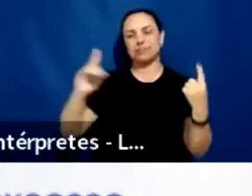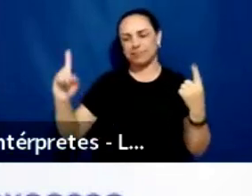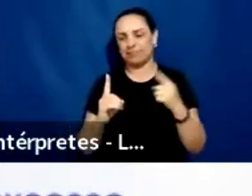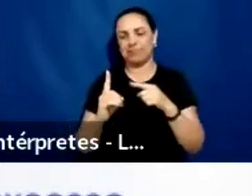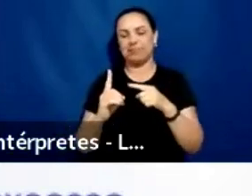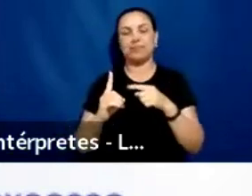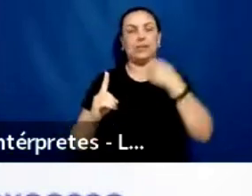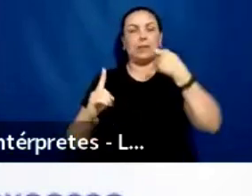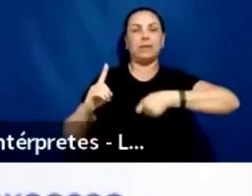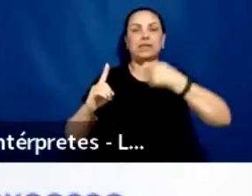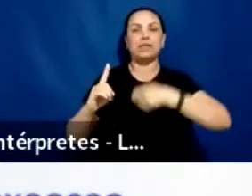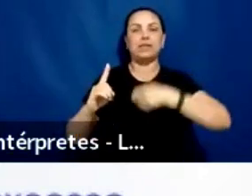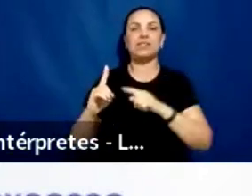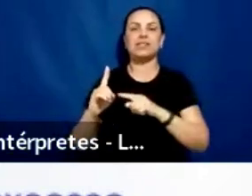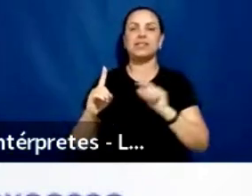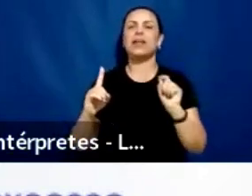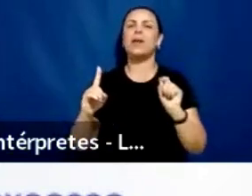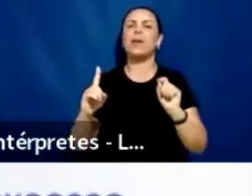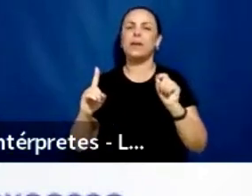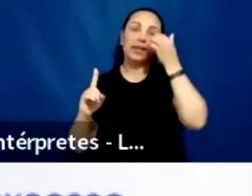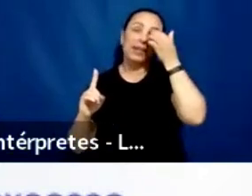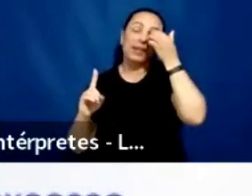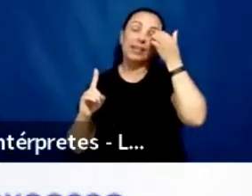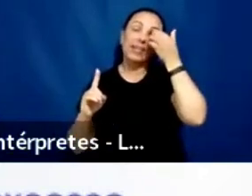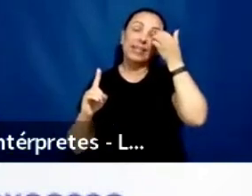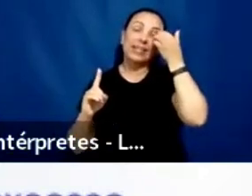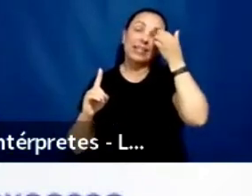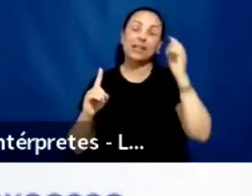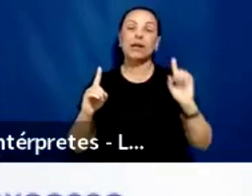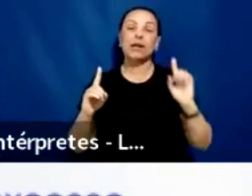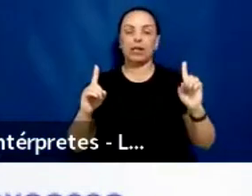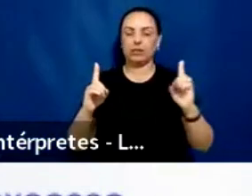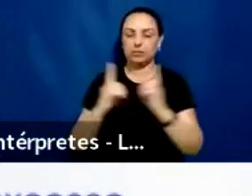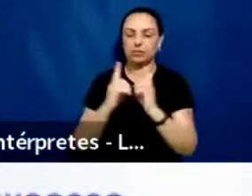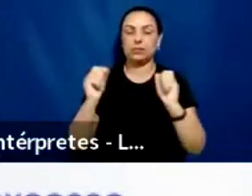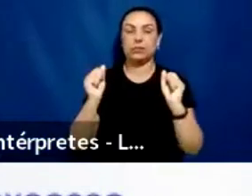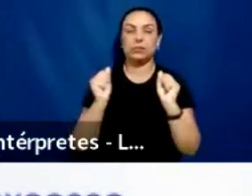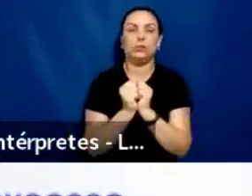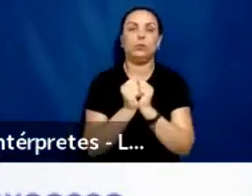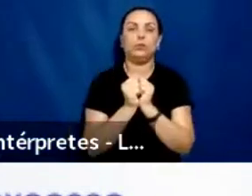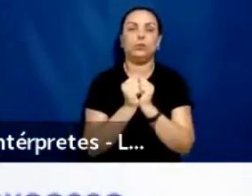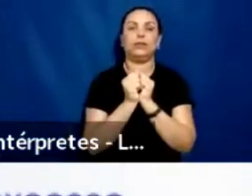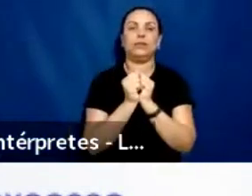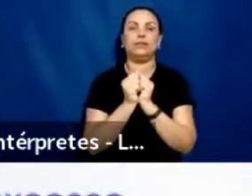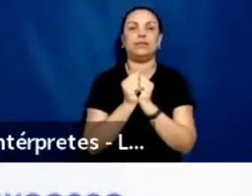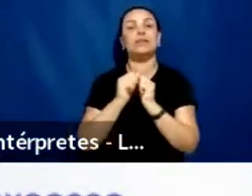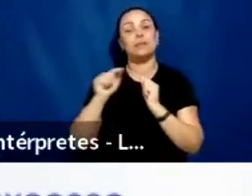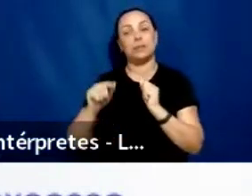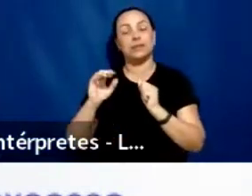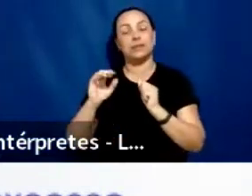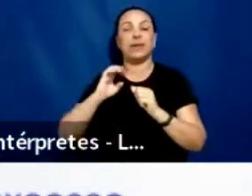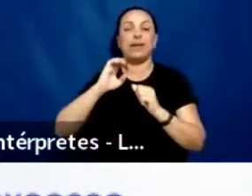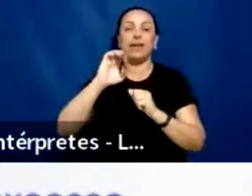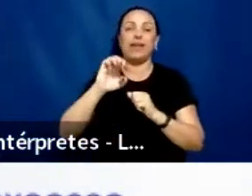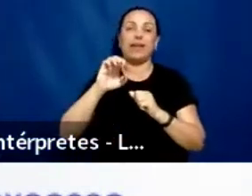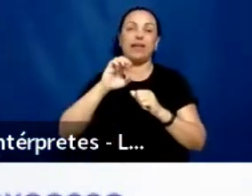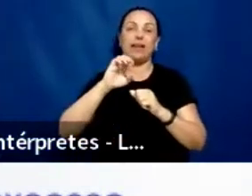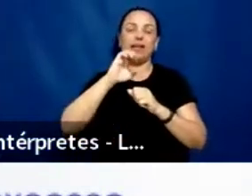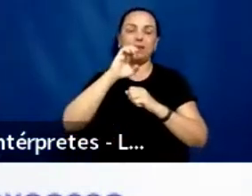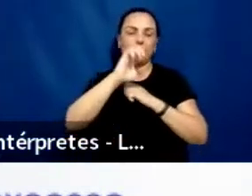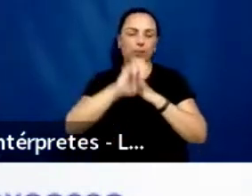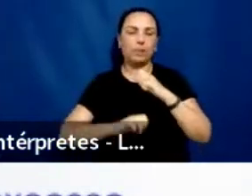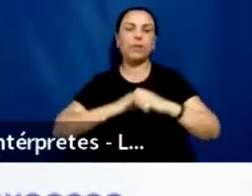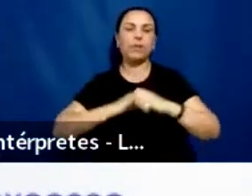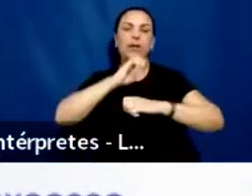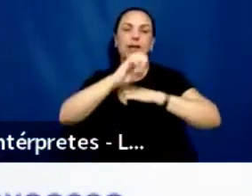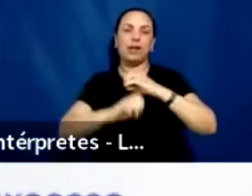ele está dispareado. E ele vai procurar aonde? Esse elétron? Nas nossas células. E ele